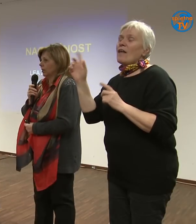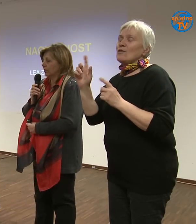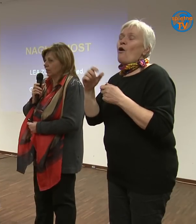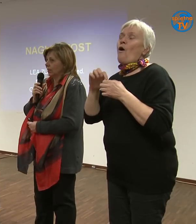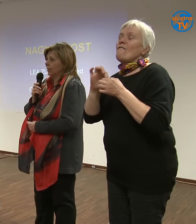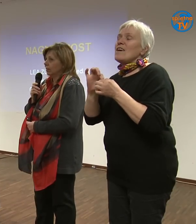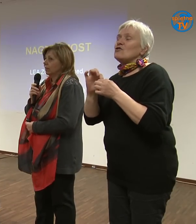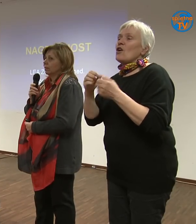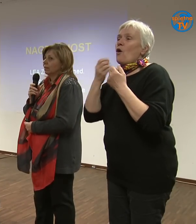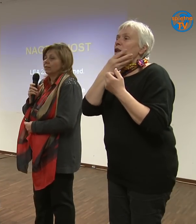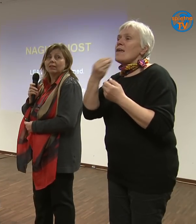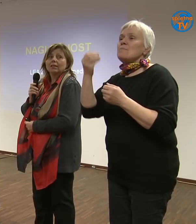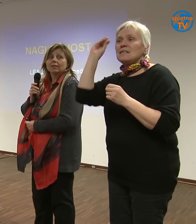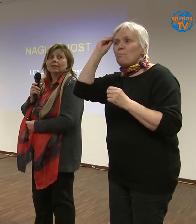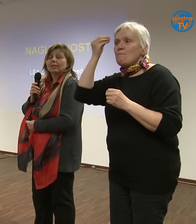Me veseli,